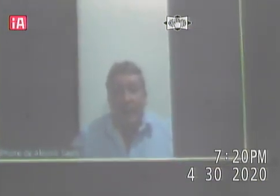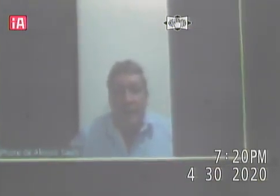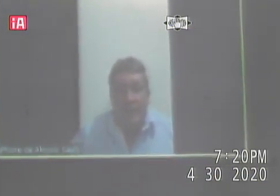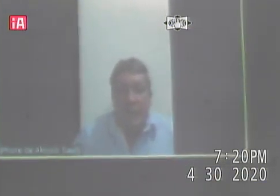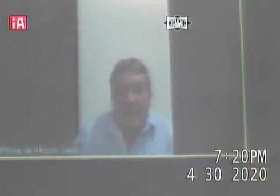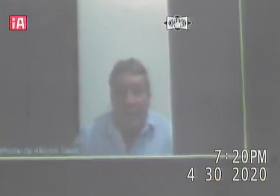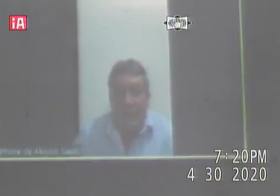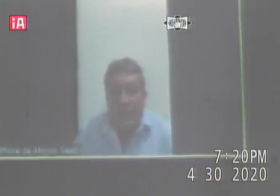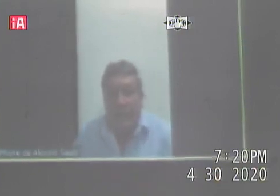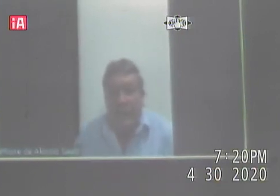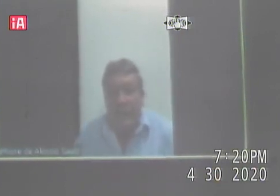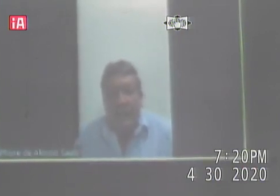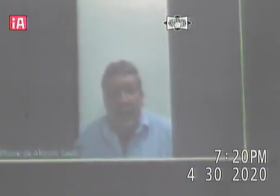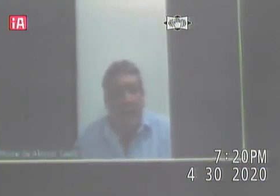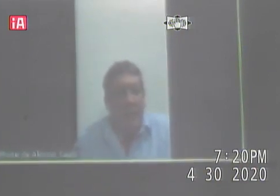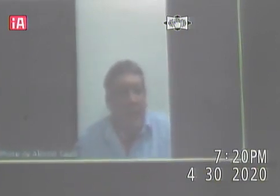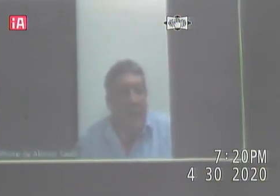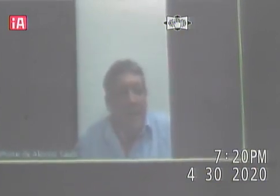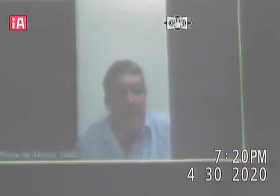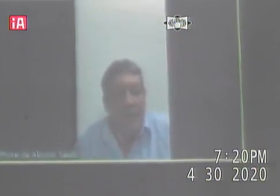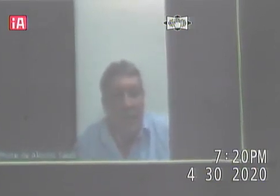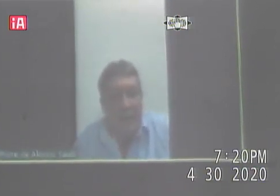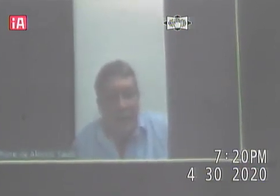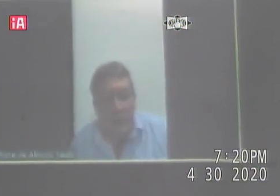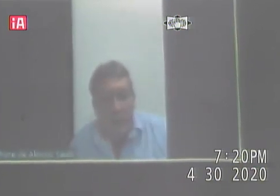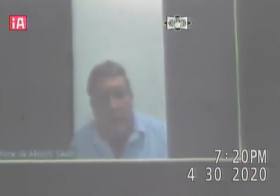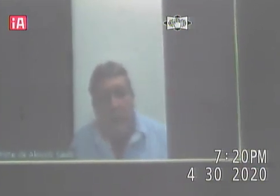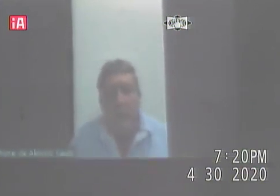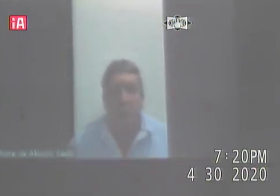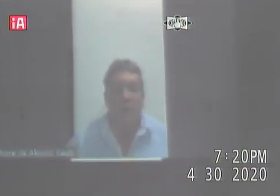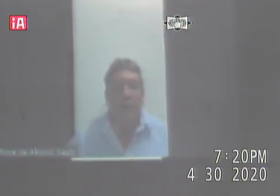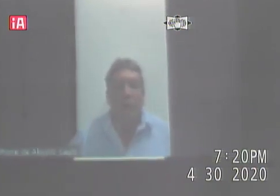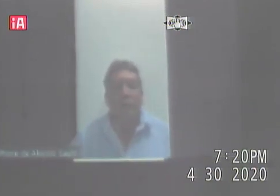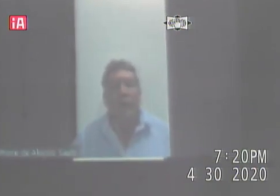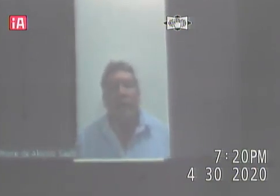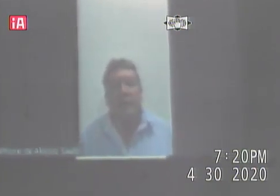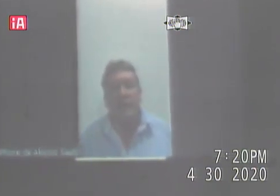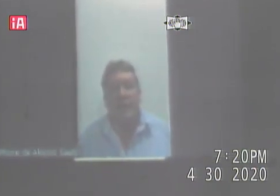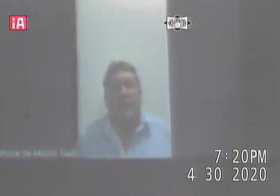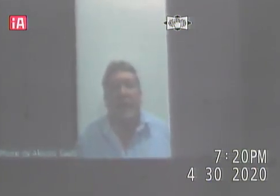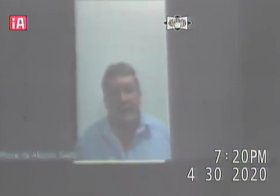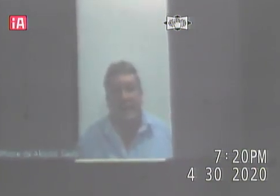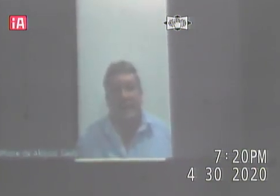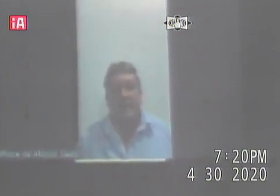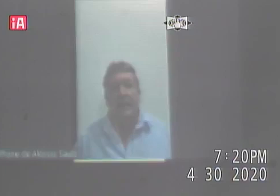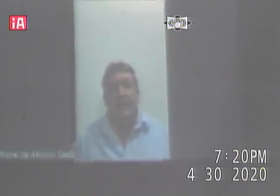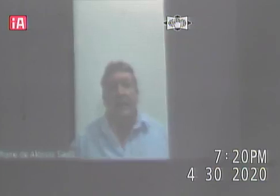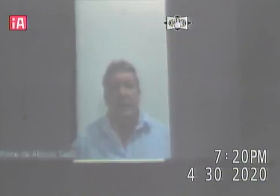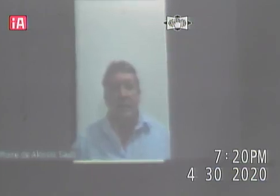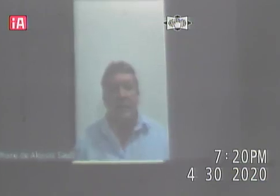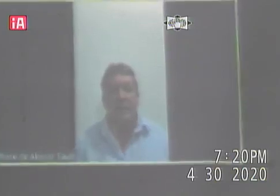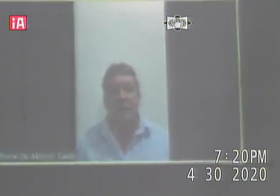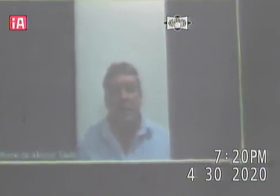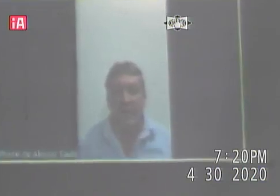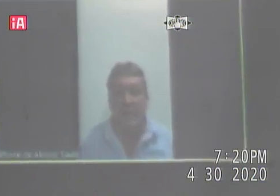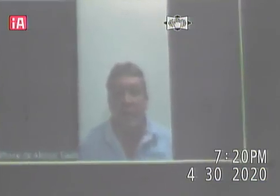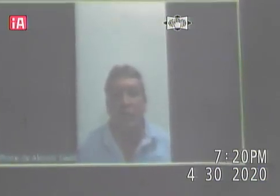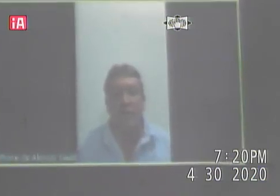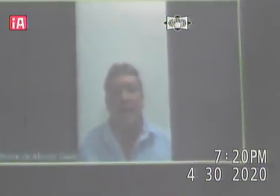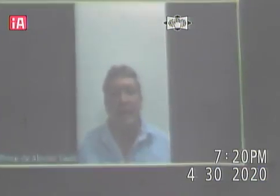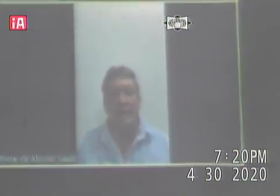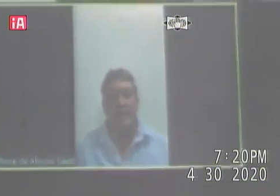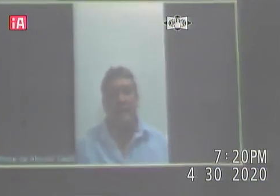Rafael, registrar aqui a minha indignação contra um vereador dessa casa que, usando as